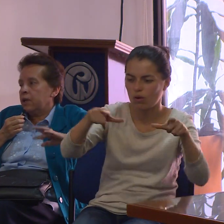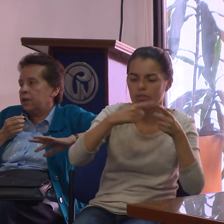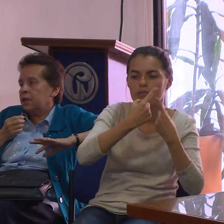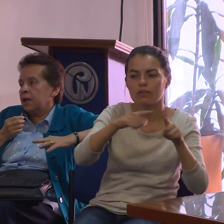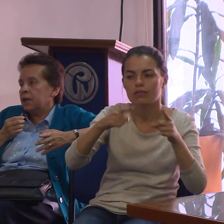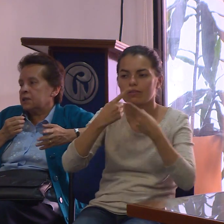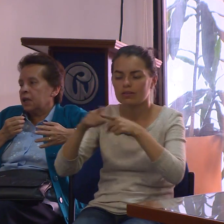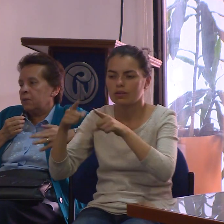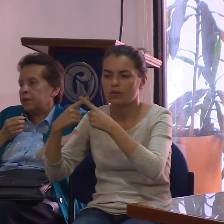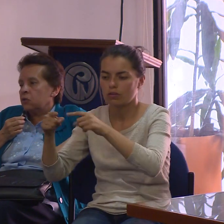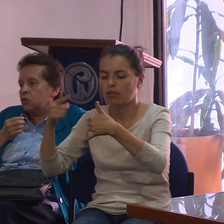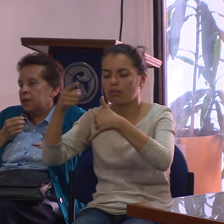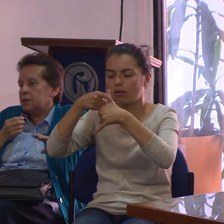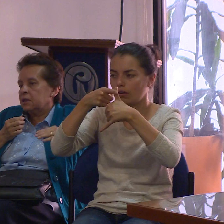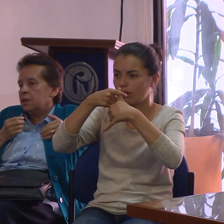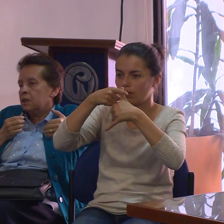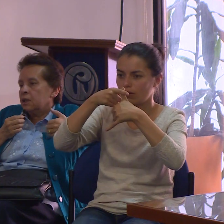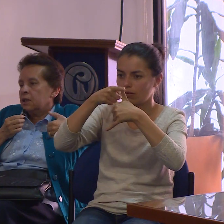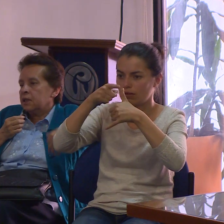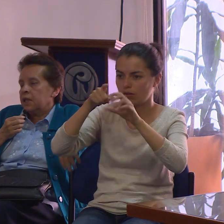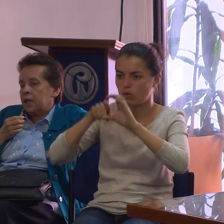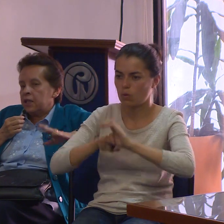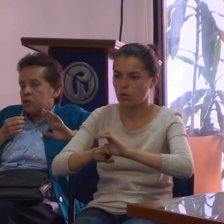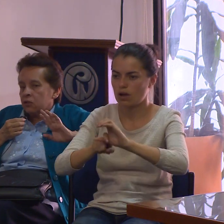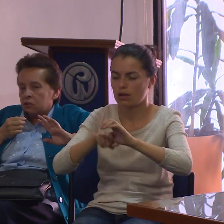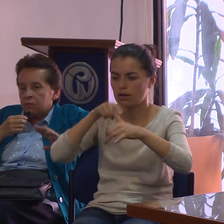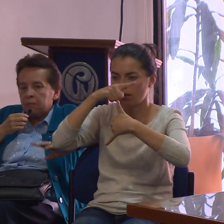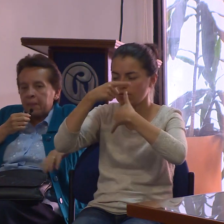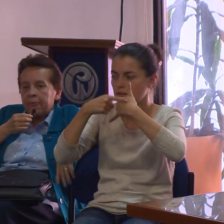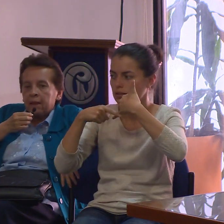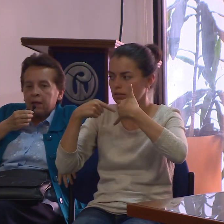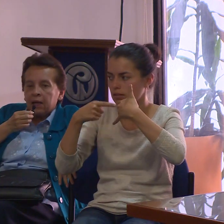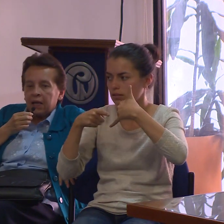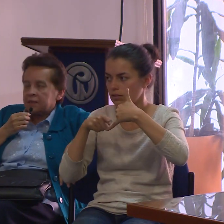La Guajira hasta el Amazonas, desde Nariño